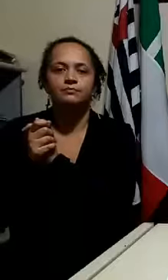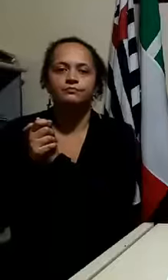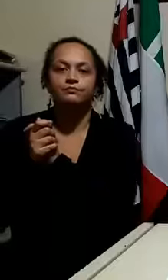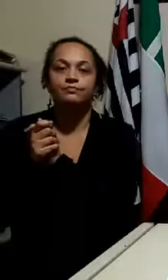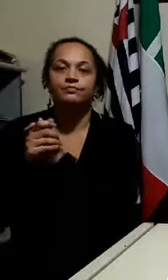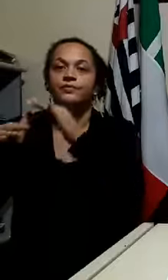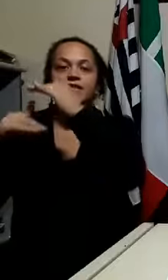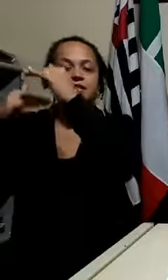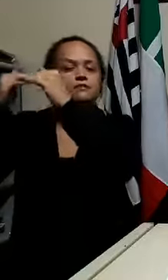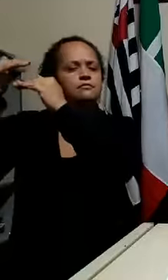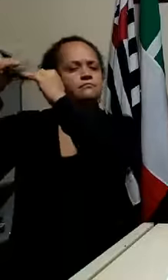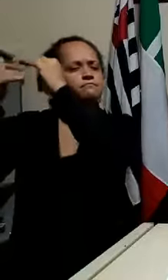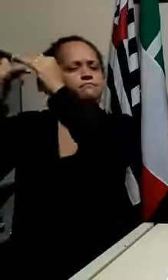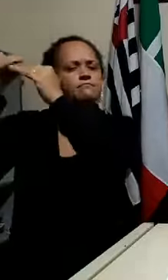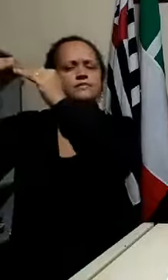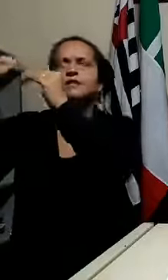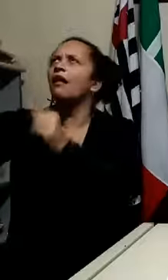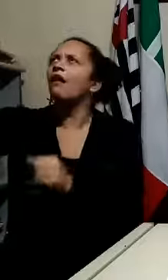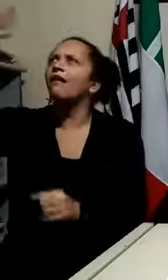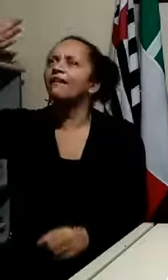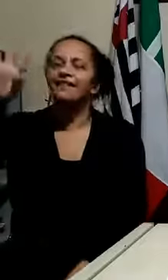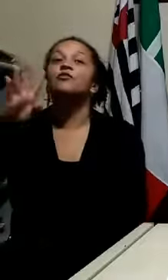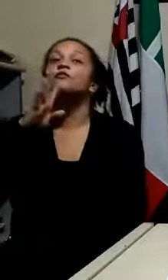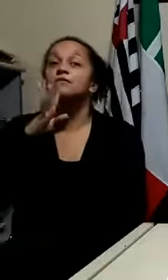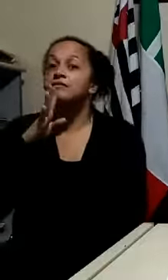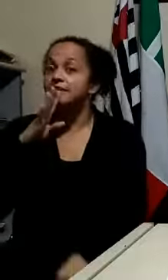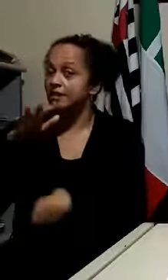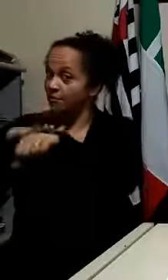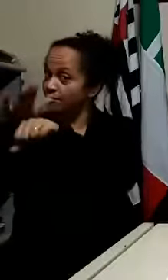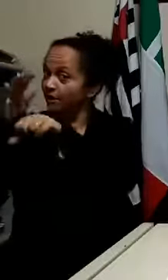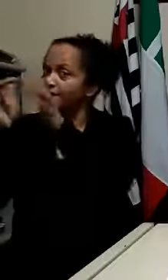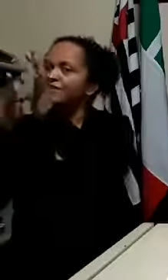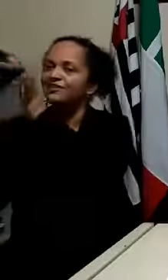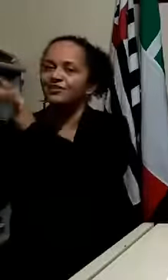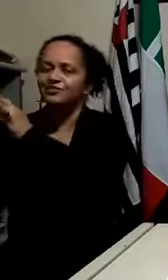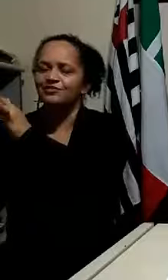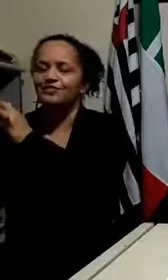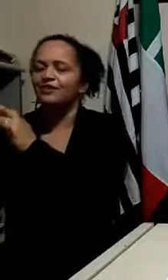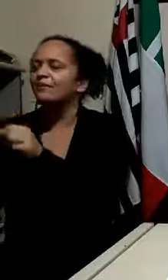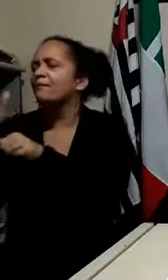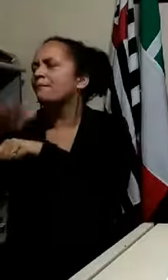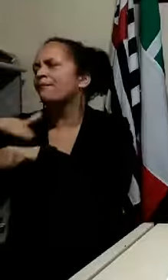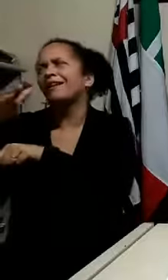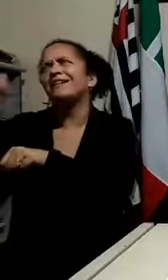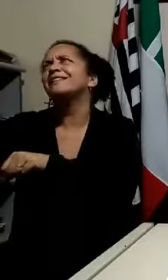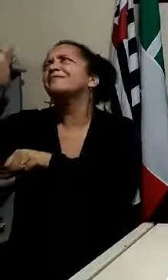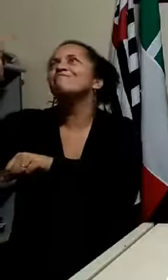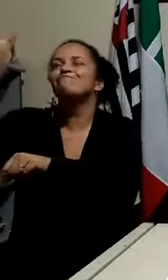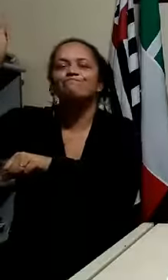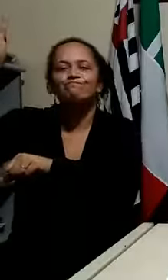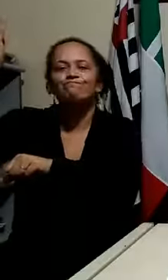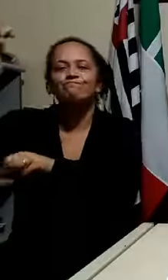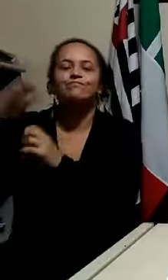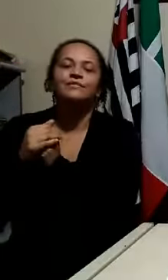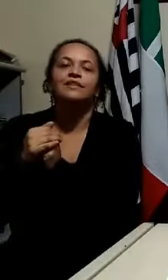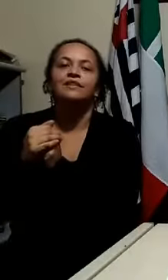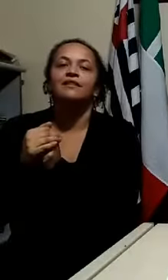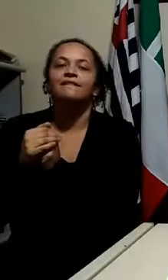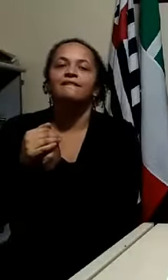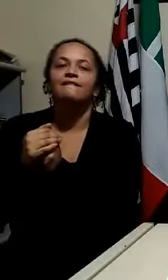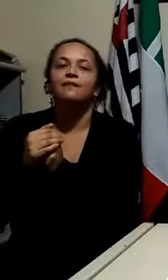Crescer na graça e no conhecimento de Jesus é infinitamente mais importante do